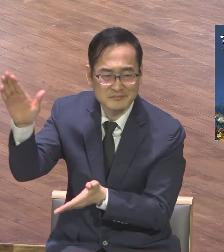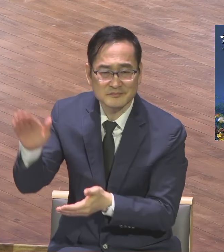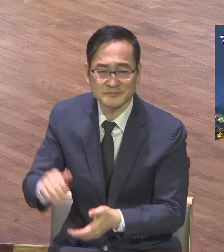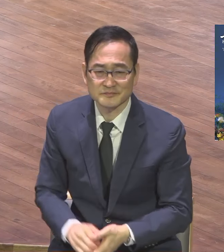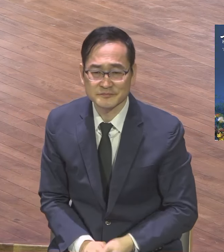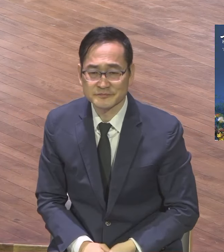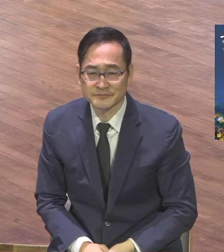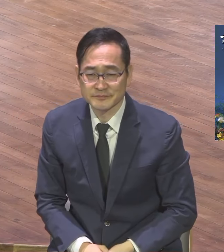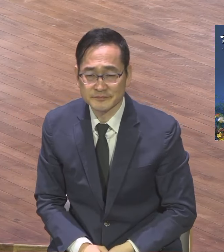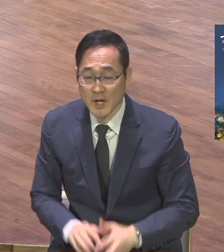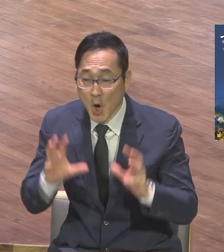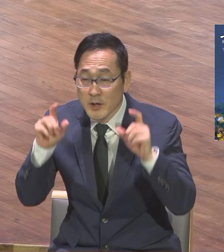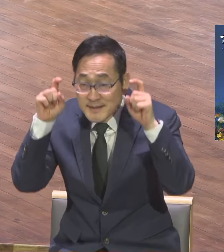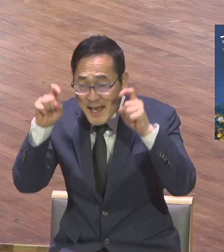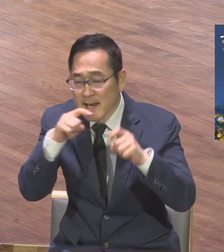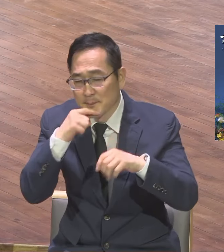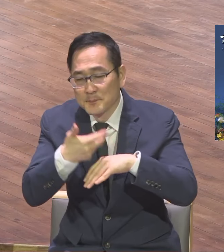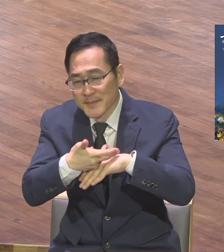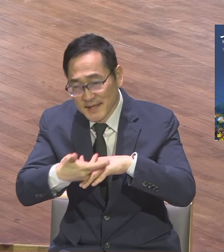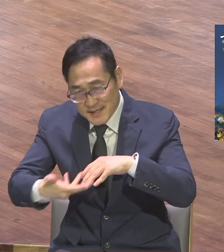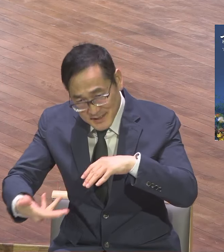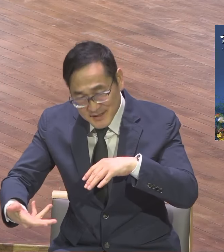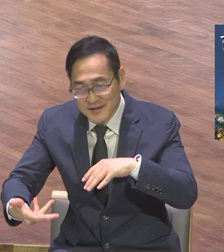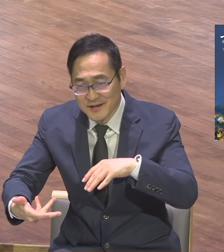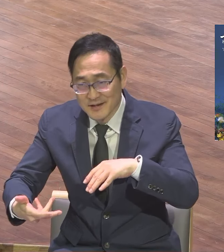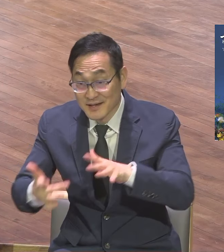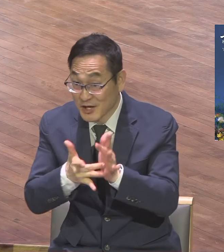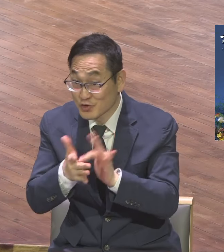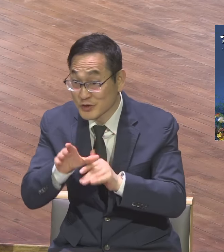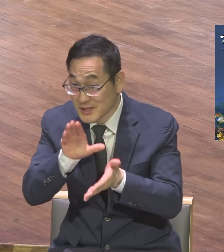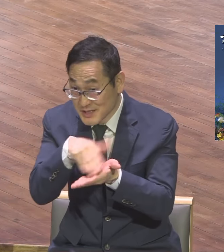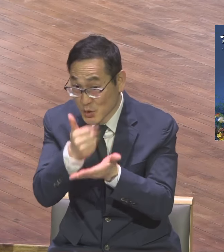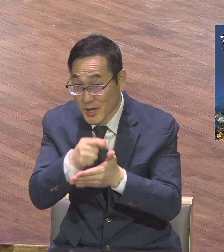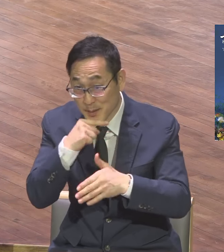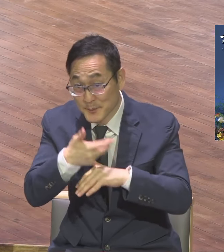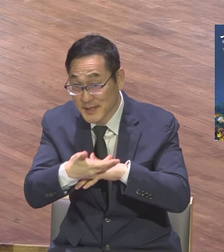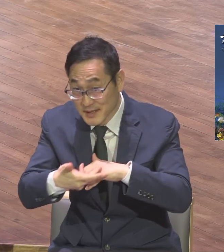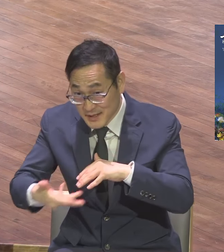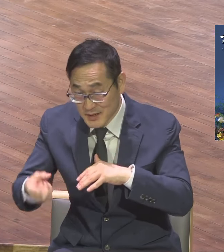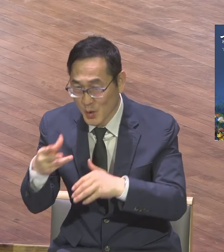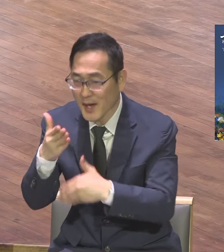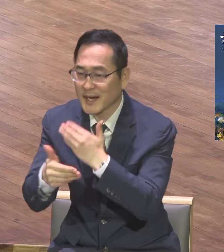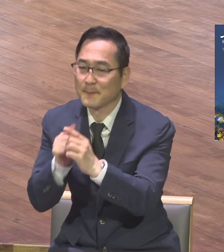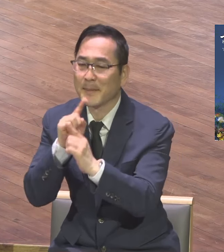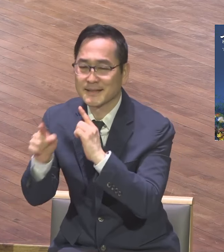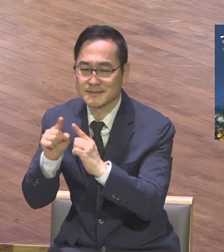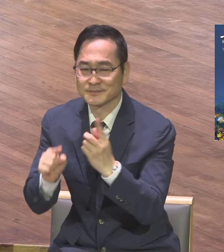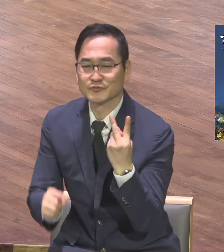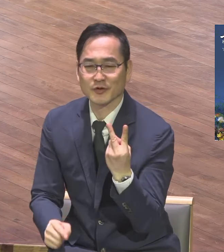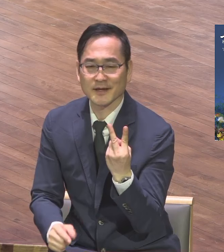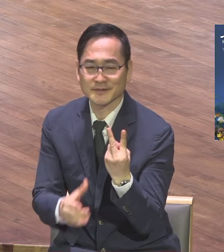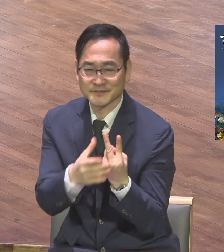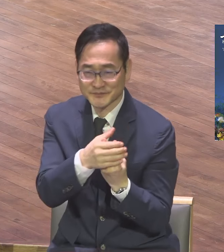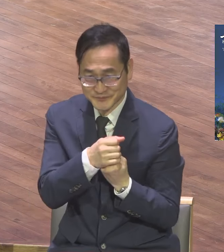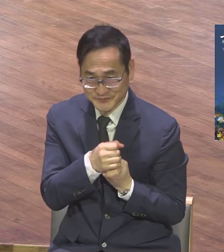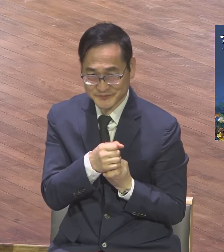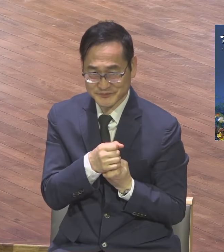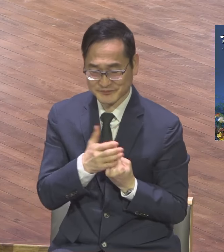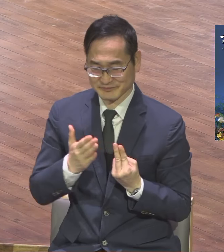양의 피와 하나님 말씀에 있다라고 말씀하셨어요. 어린 양의 피, 예수의 십자가 보혈의